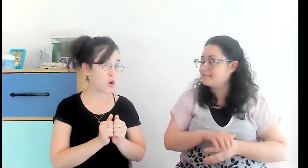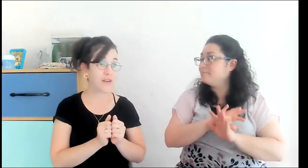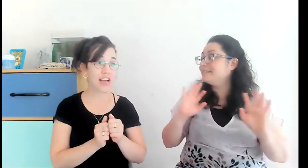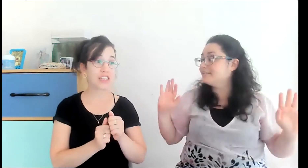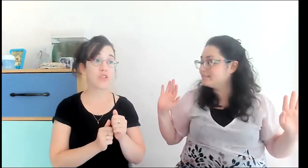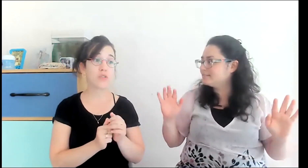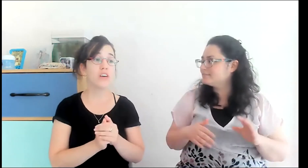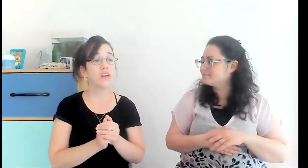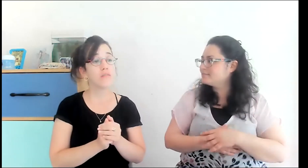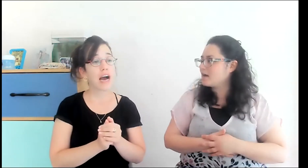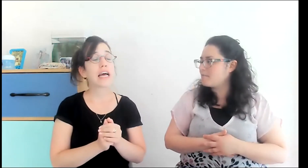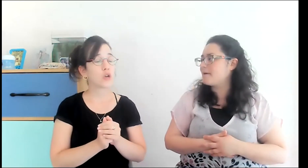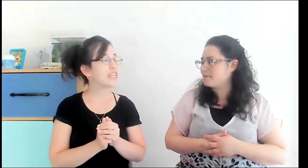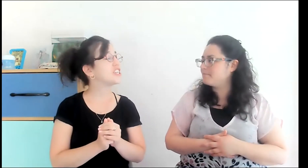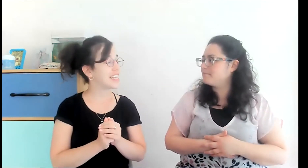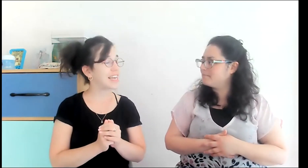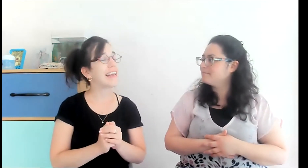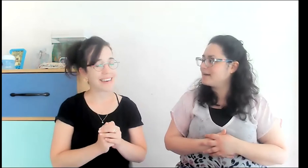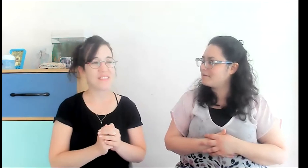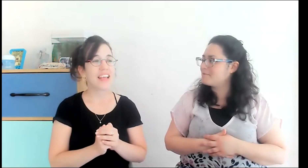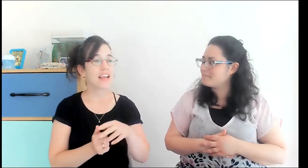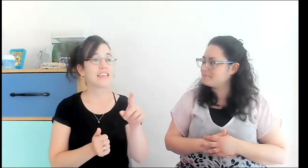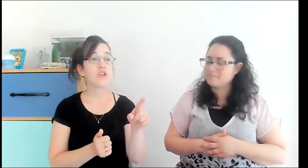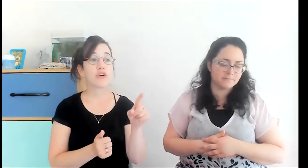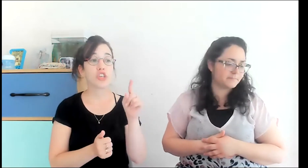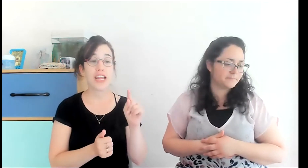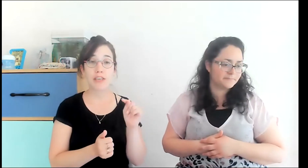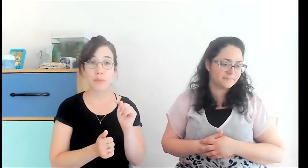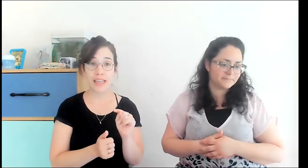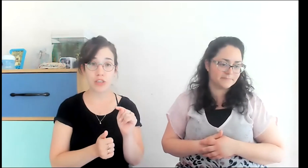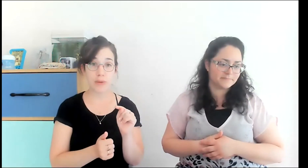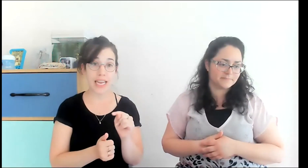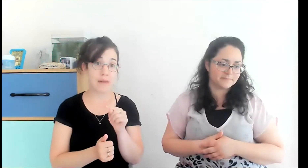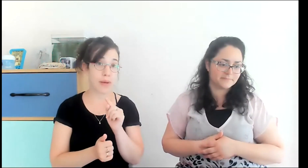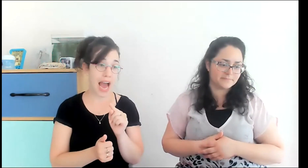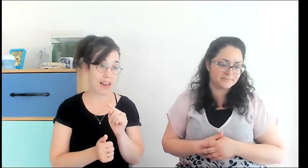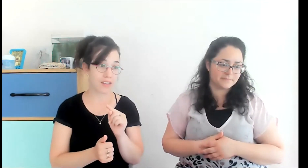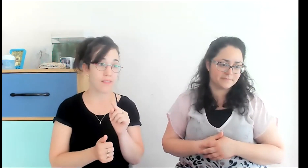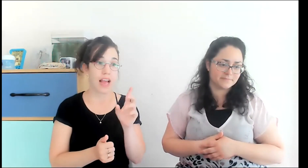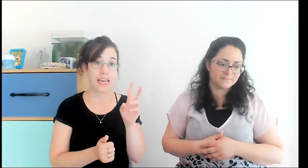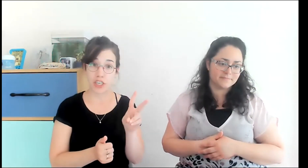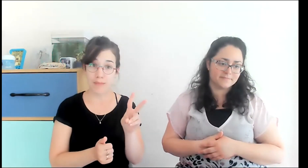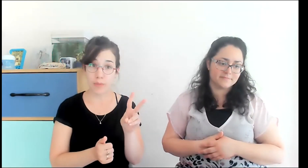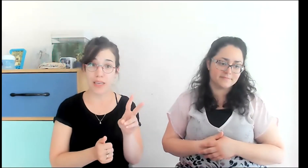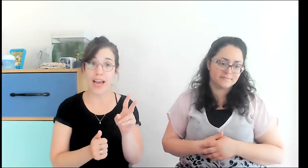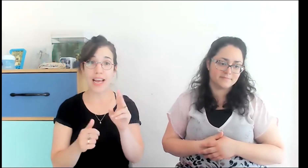אוקיי? ויש לנו... אנחנו נשתדל, כן. יש לנו פה שני משפטים שמתחילים בעל. אז בשני המשפטים האלה,